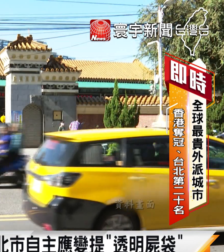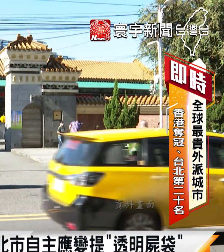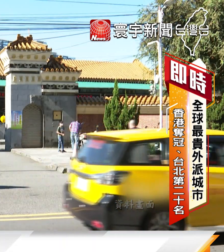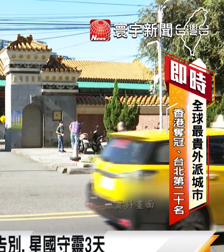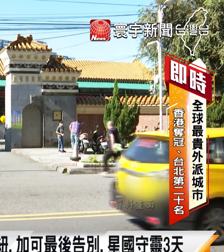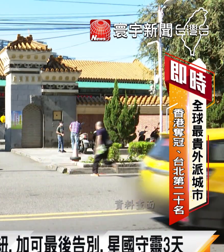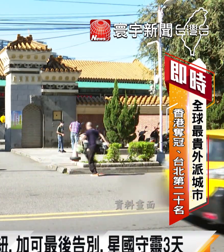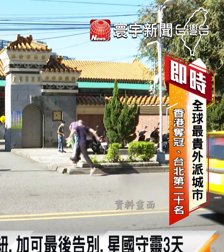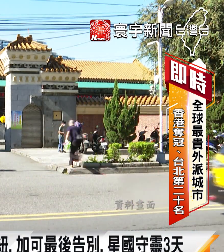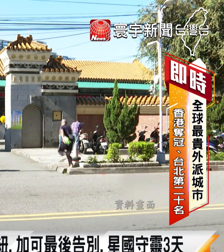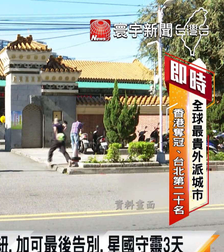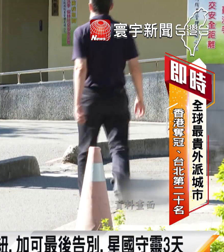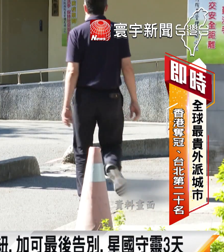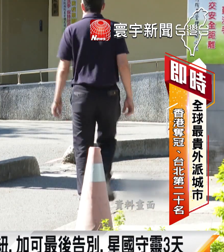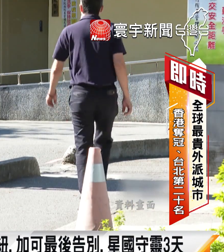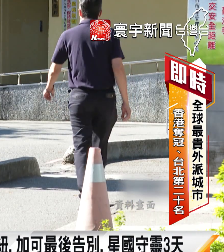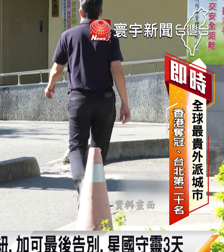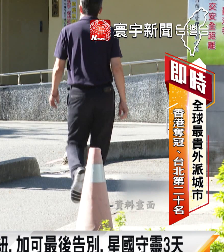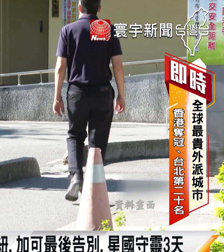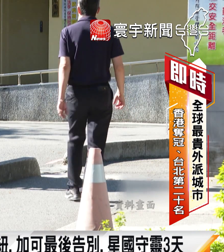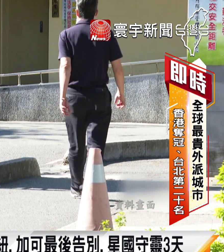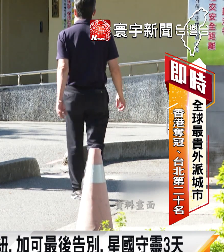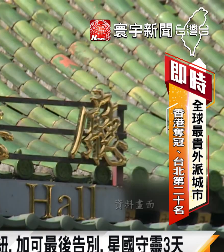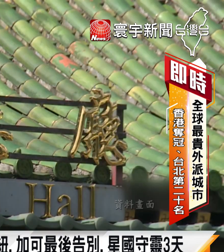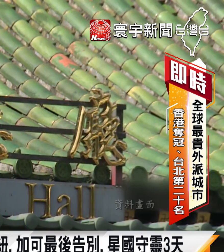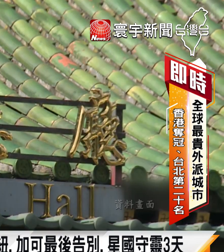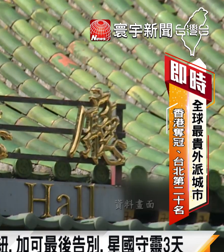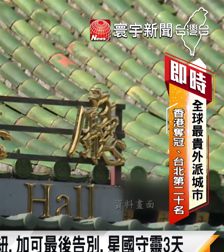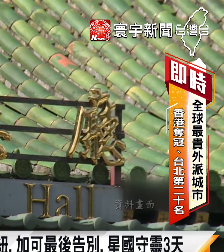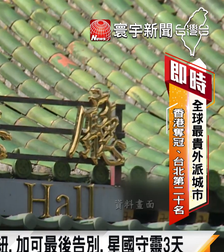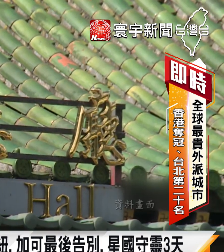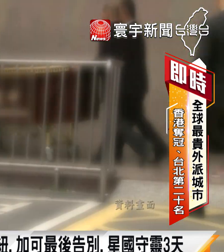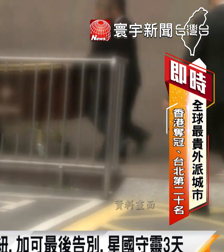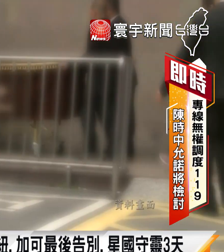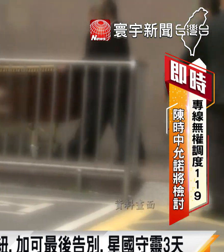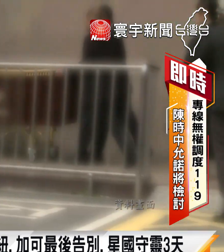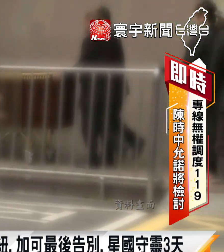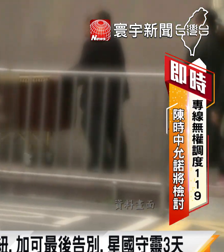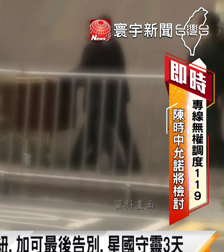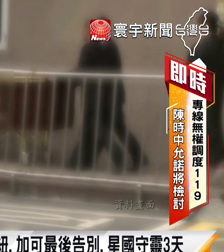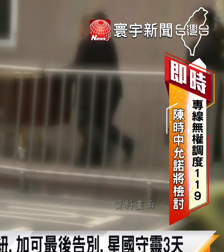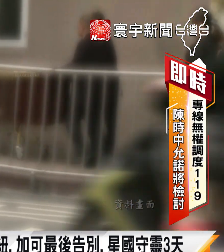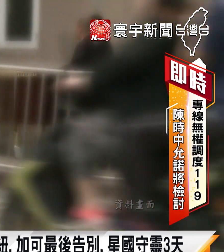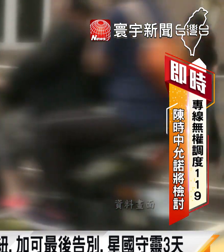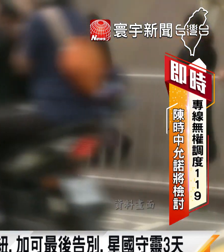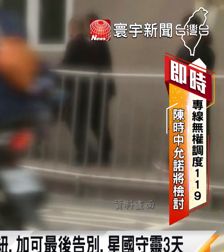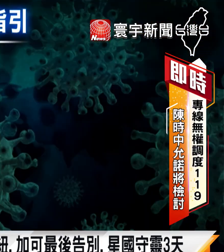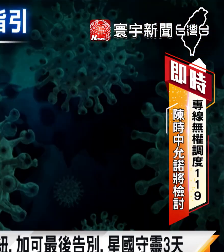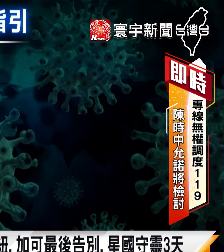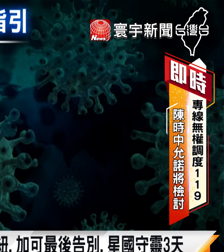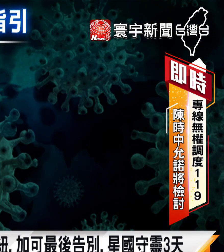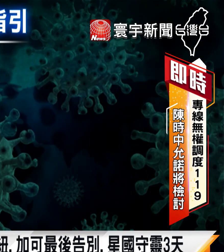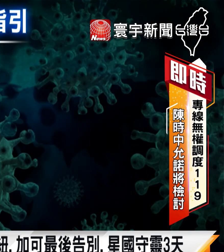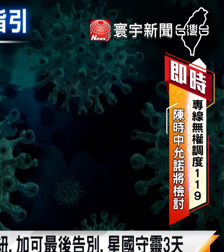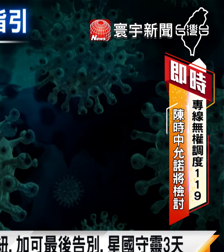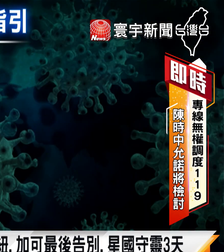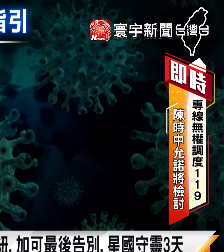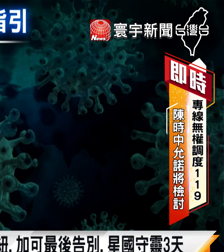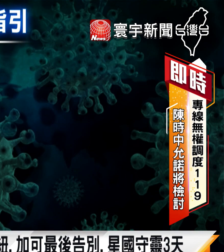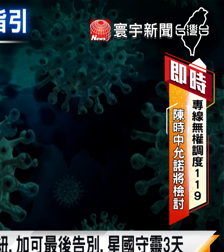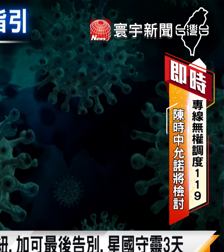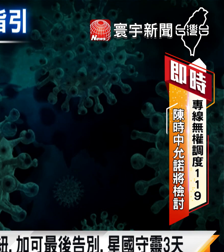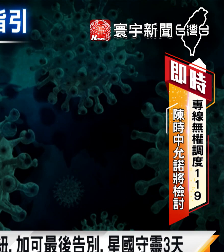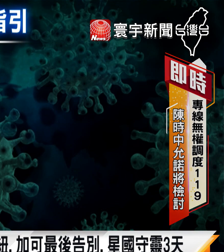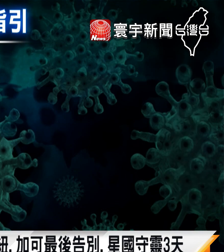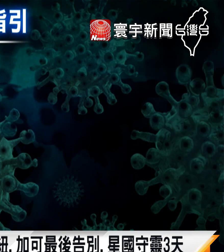其实早在2020年3月，世界卫生组织就已经为全球各国的确诊丧葬规定奠定方向，像是加拿大家属和